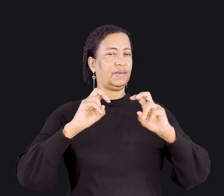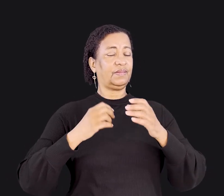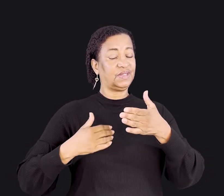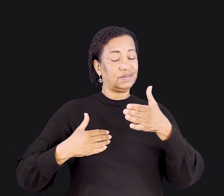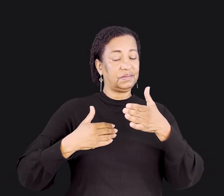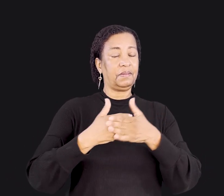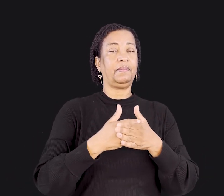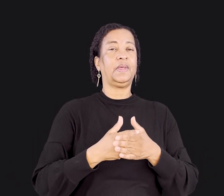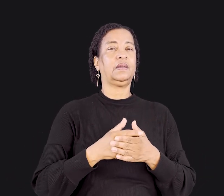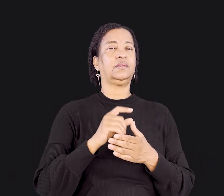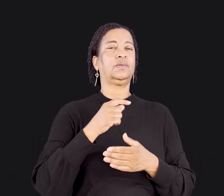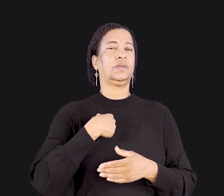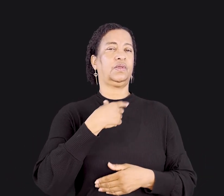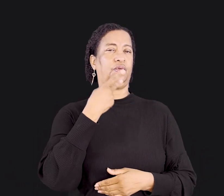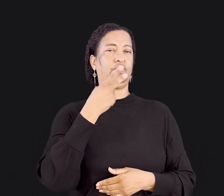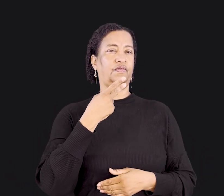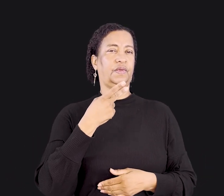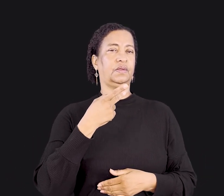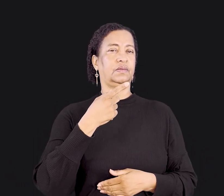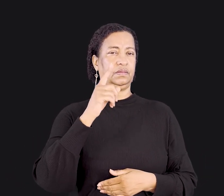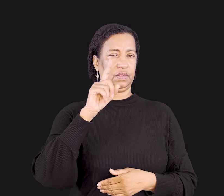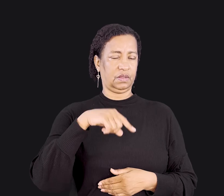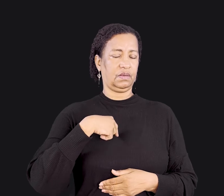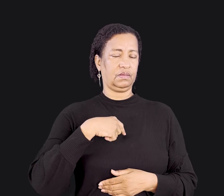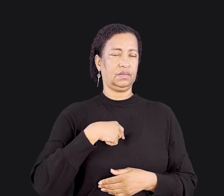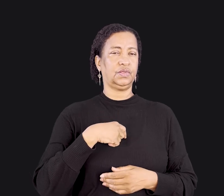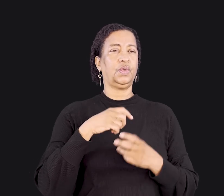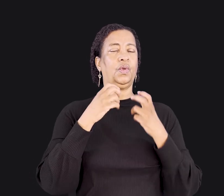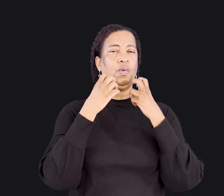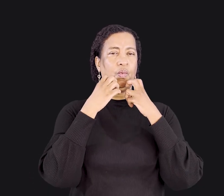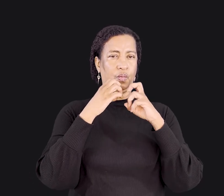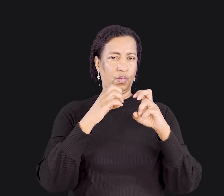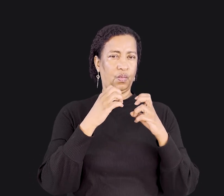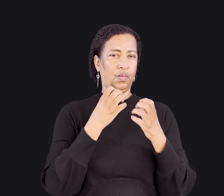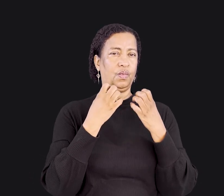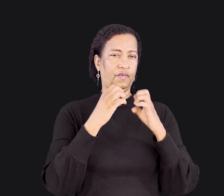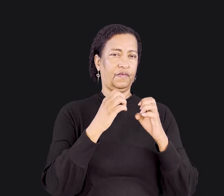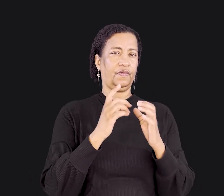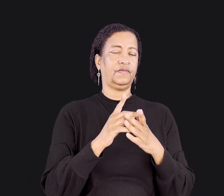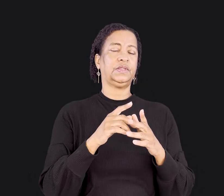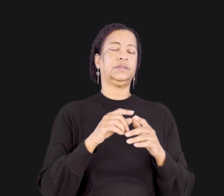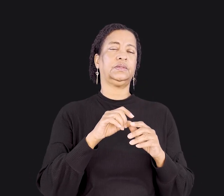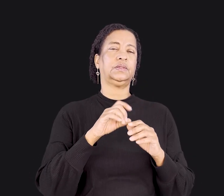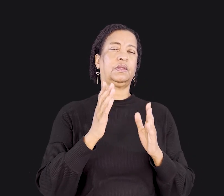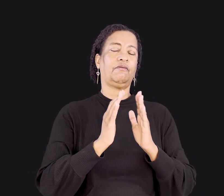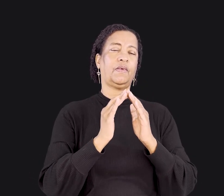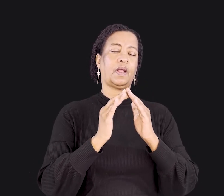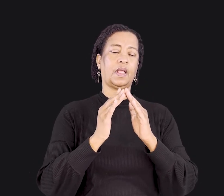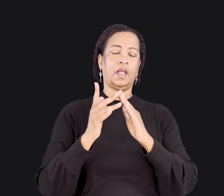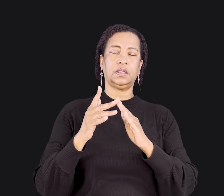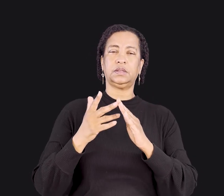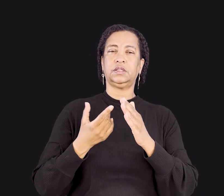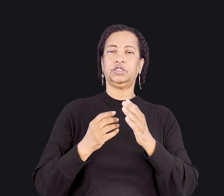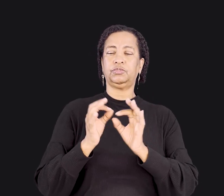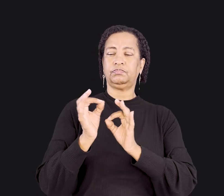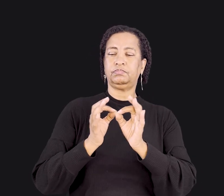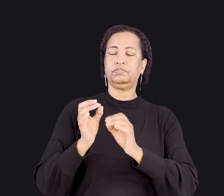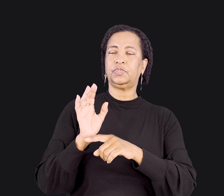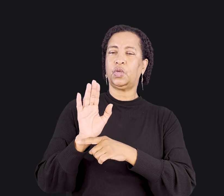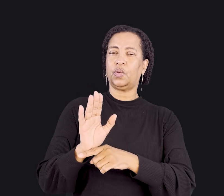perto o que estou falando. Eu soube que um evangelista estava abrindo lares de ajuda a jovens problemáticos. Este evangelista viajava por todo